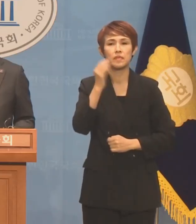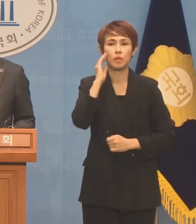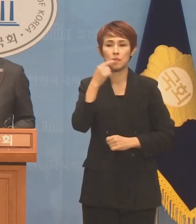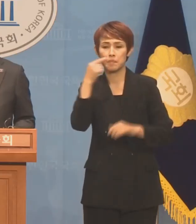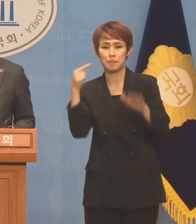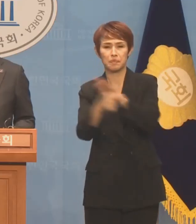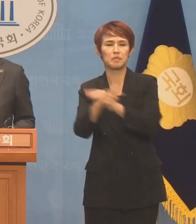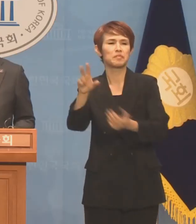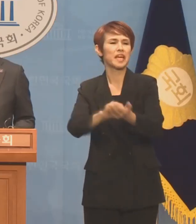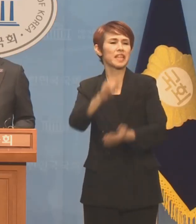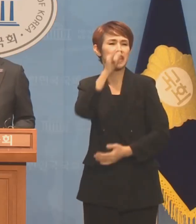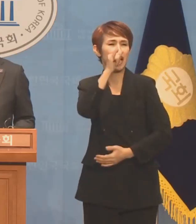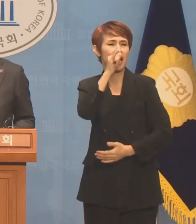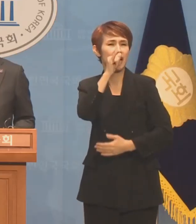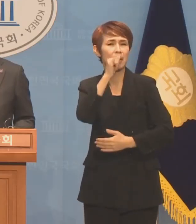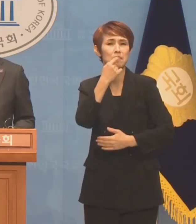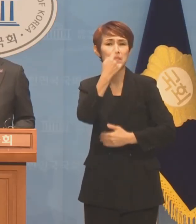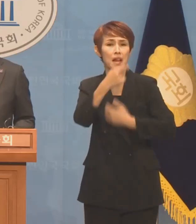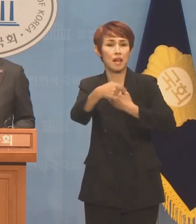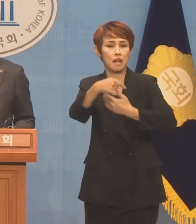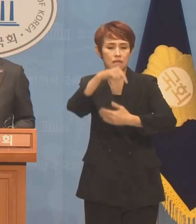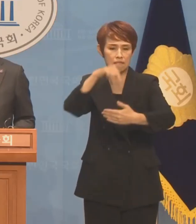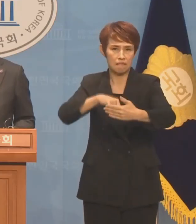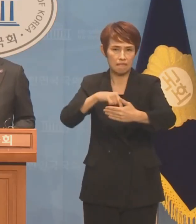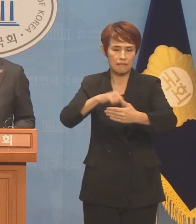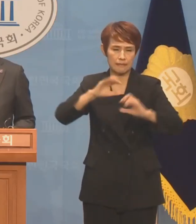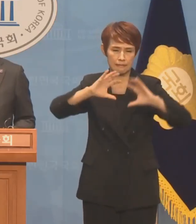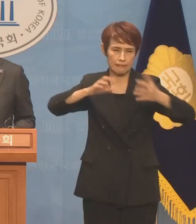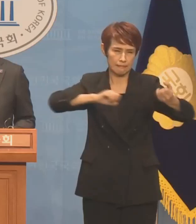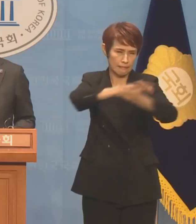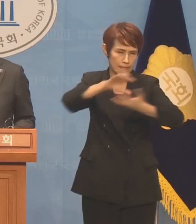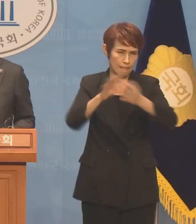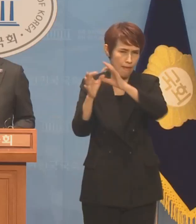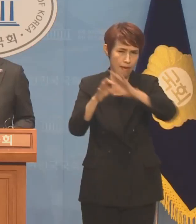하지만 속내는 내란 연장을 꿈꾸고 있습니까?